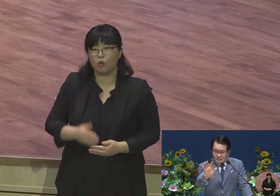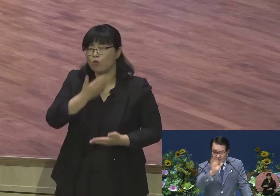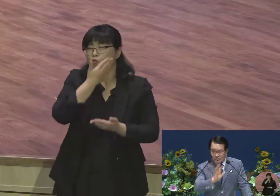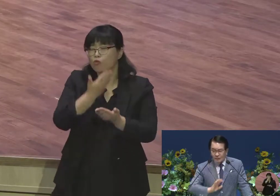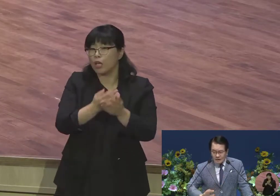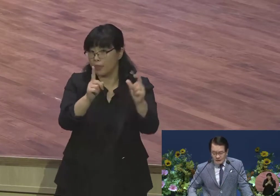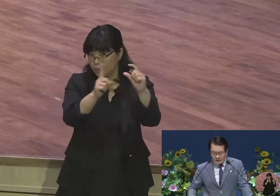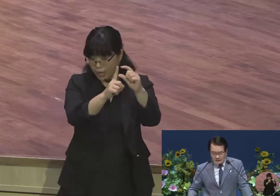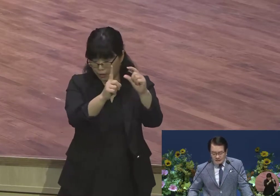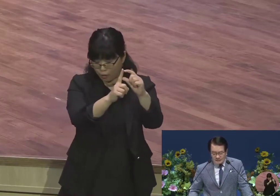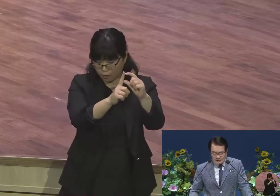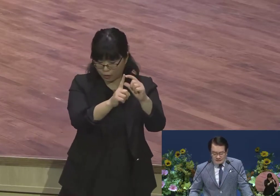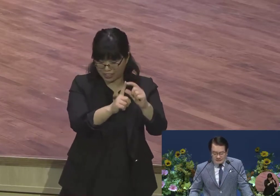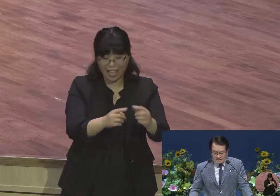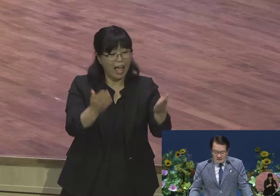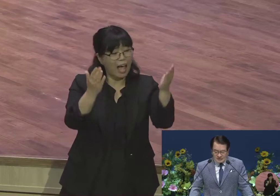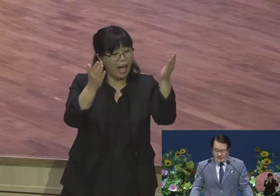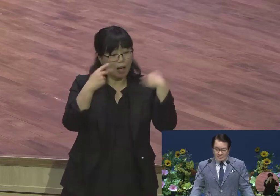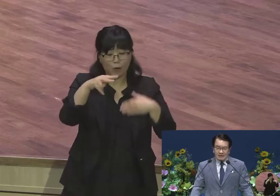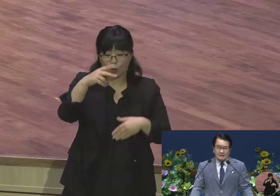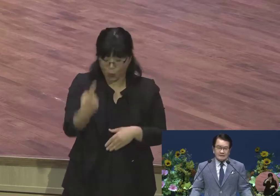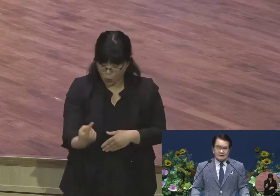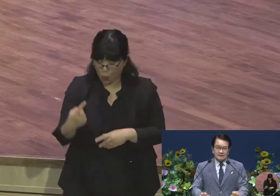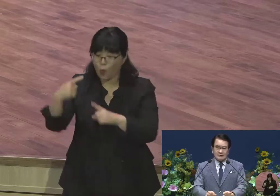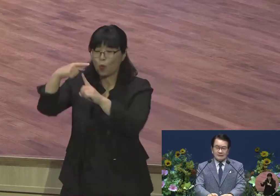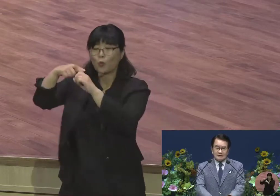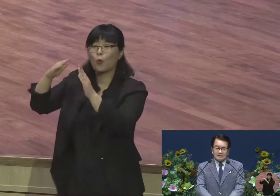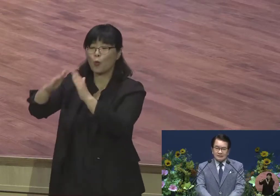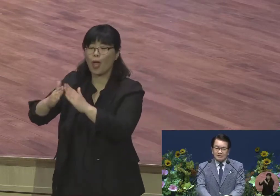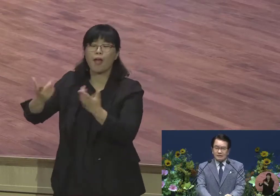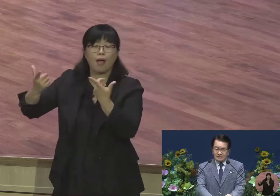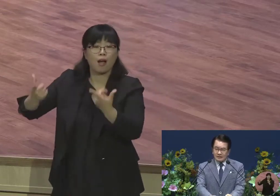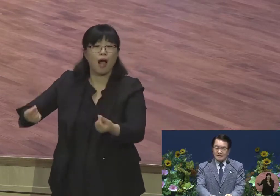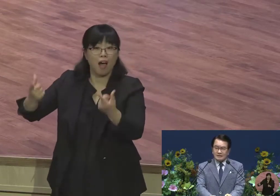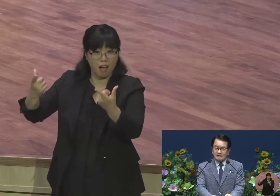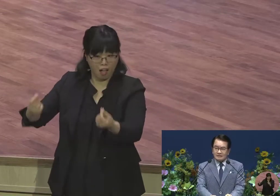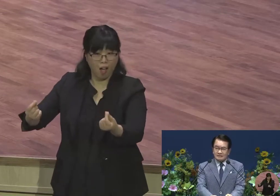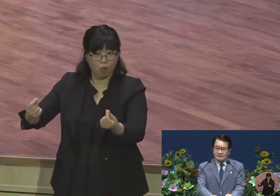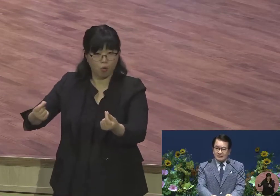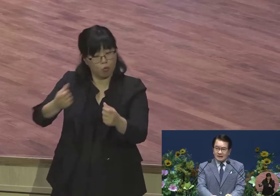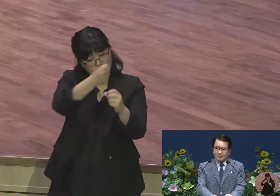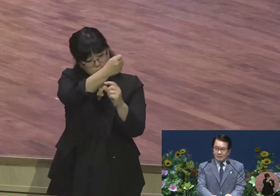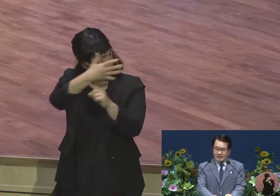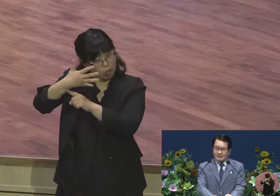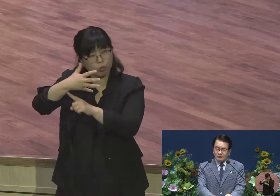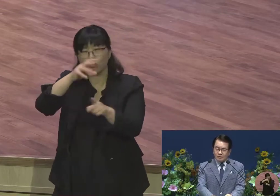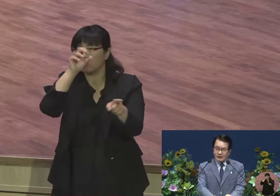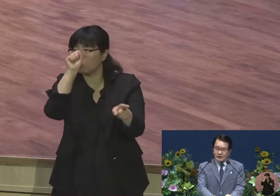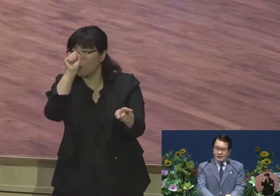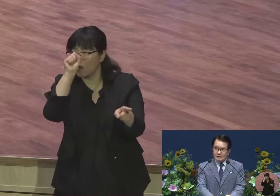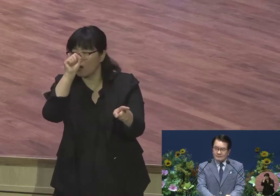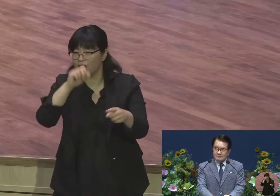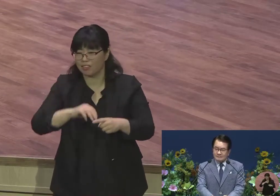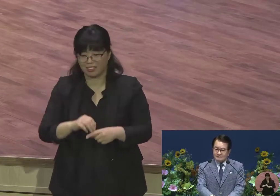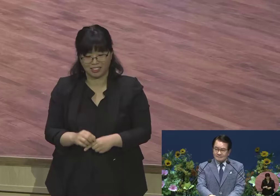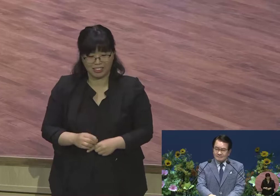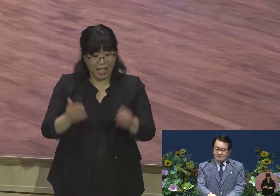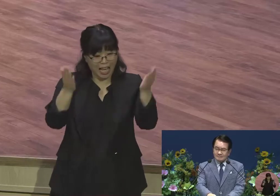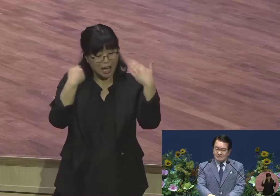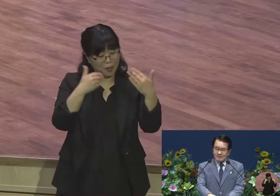우리는 학교도 교회다. 자 인도 잘 받았어요. 내가 앞으로 많이 서물 거야.